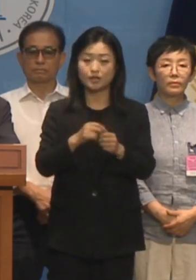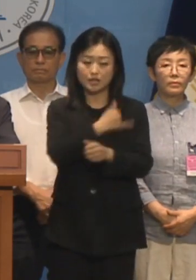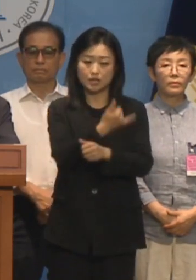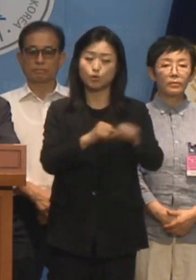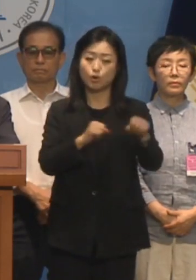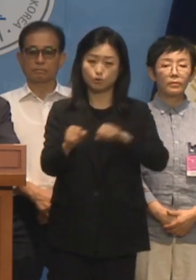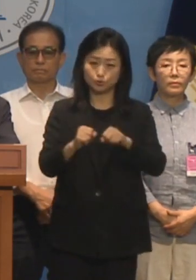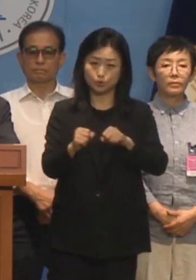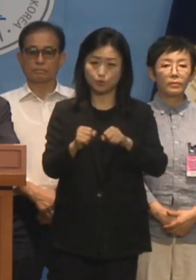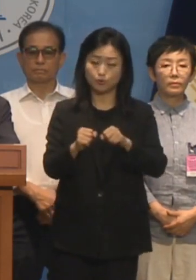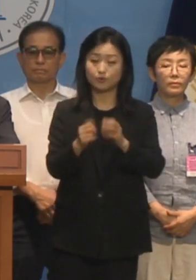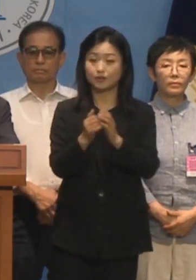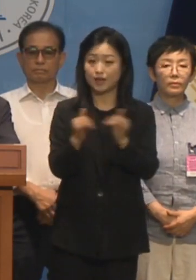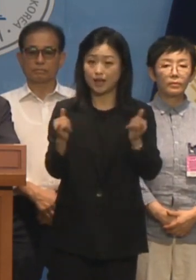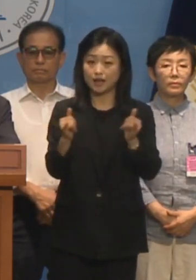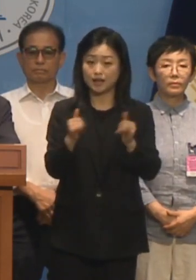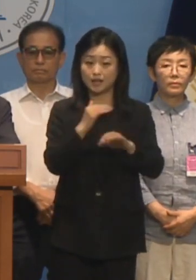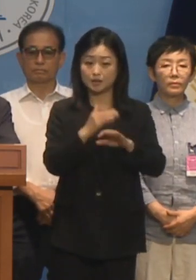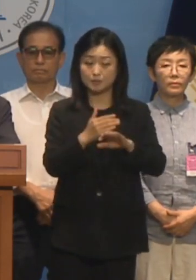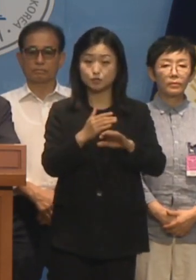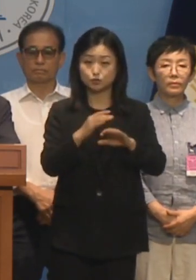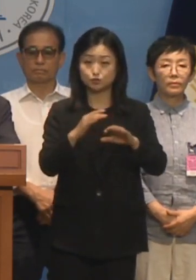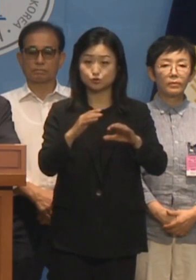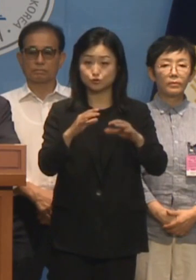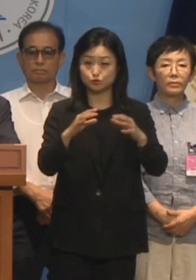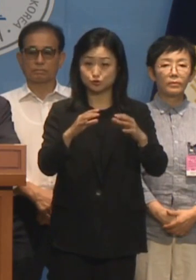인권운동가였습니다. 민주후보 단일화